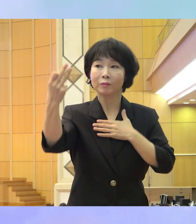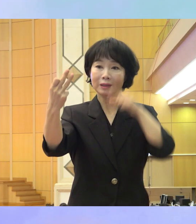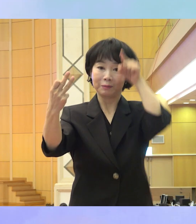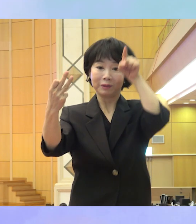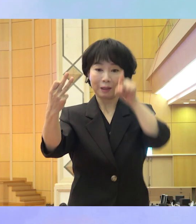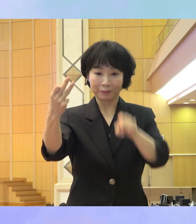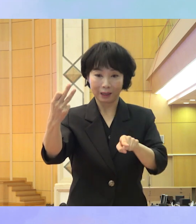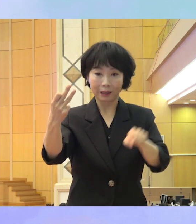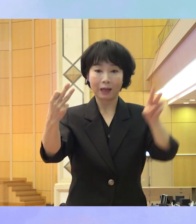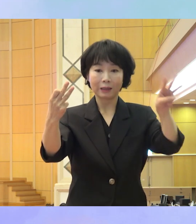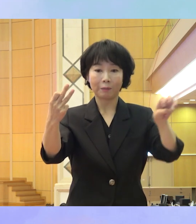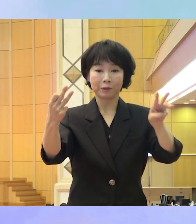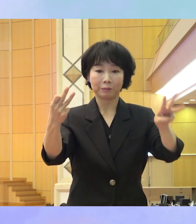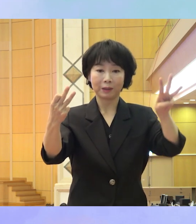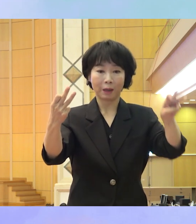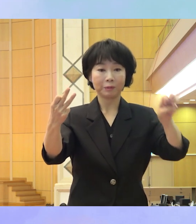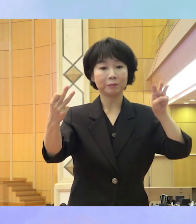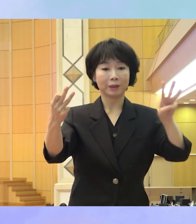13장